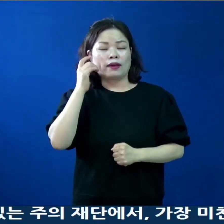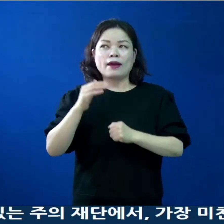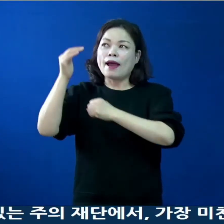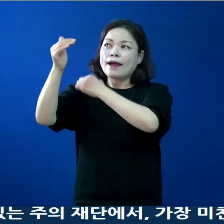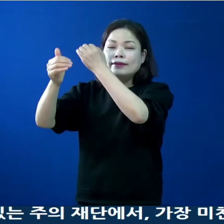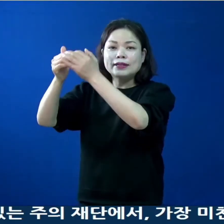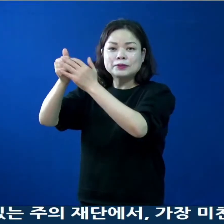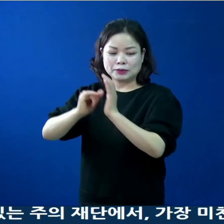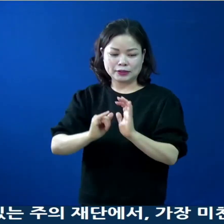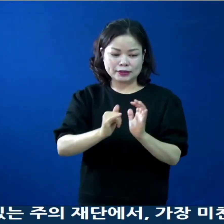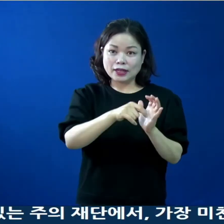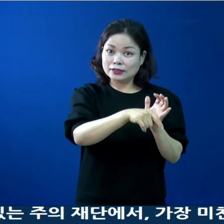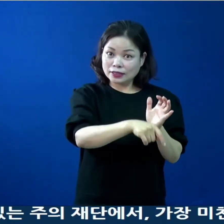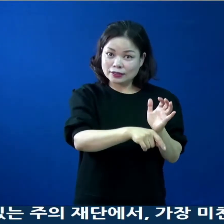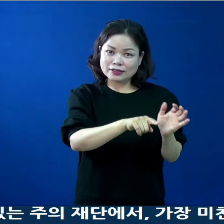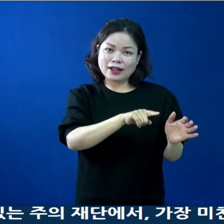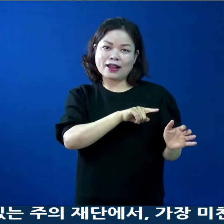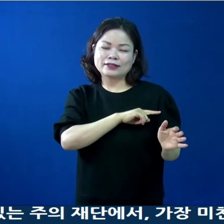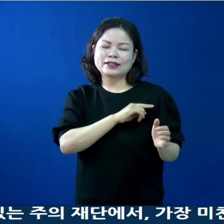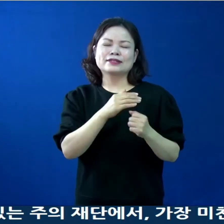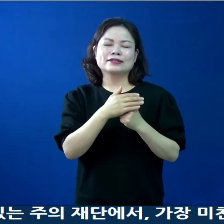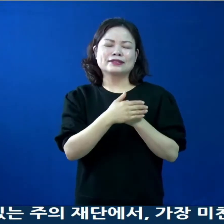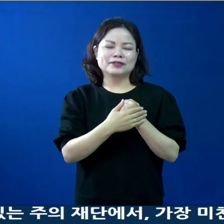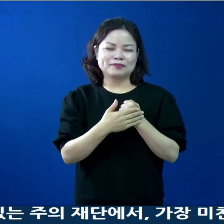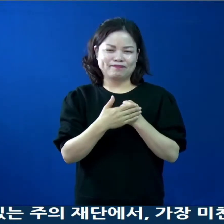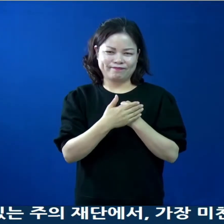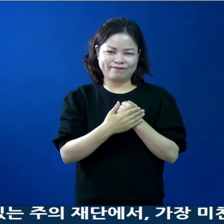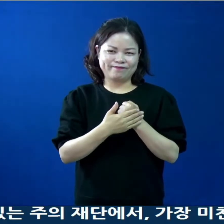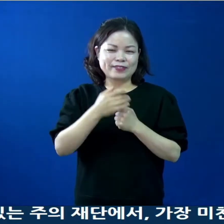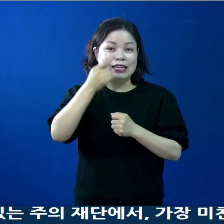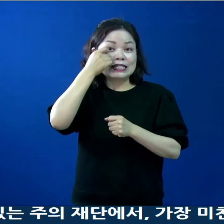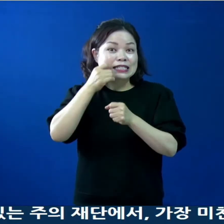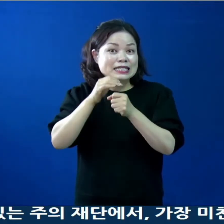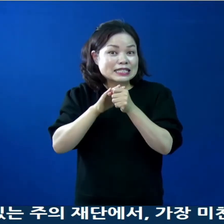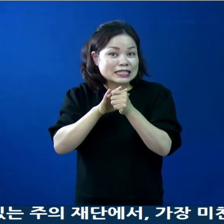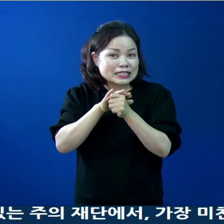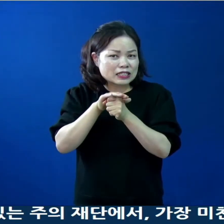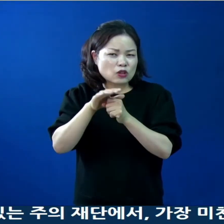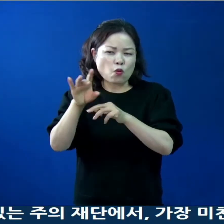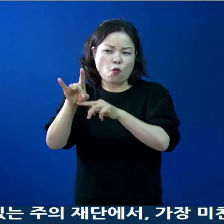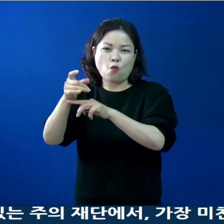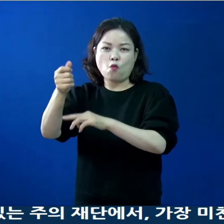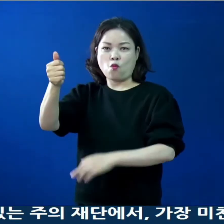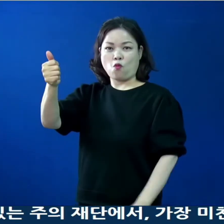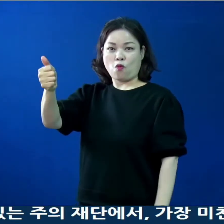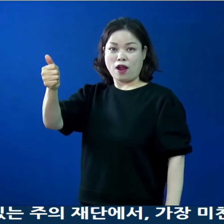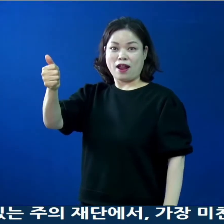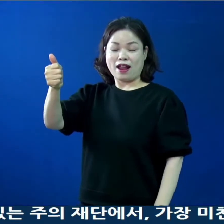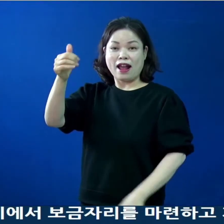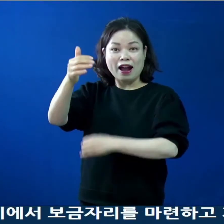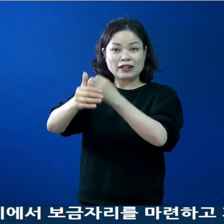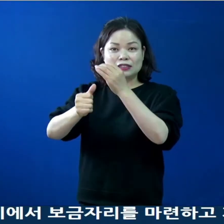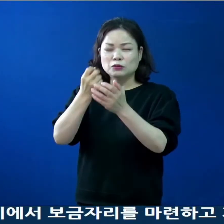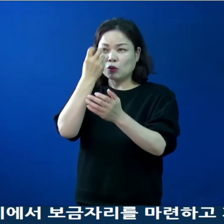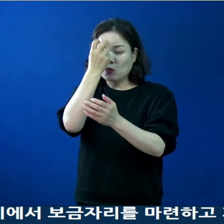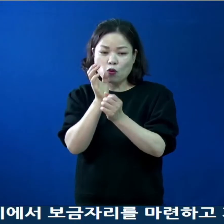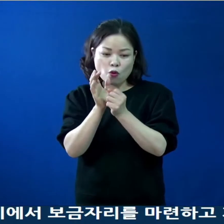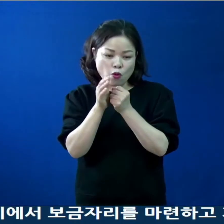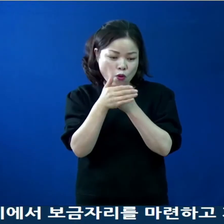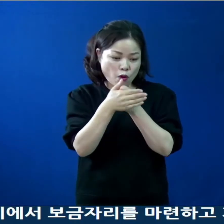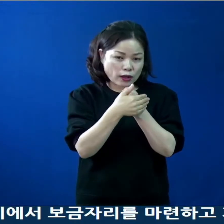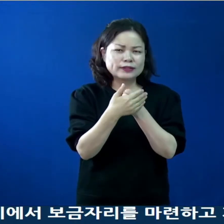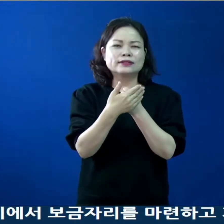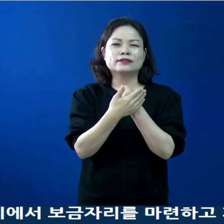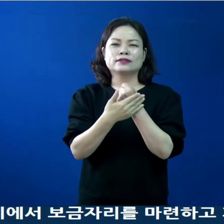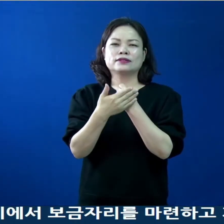하나님은 세상에서 가장 은혜로우시고 자비로우신 왕이시기 때문입니다. 하나님의 보호하시고 돌보시는